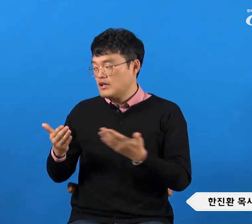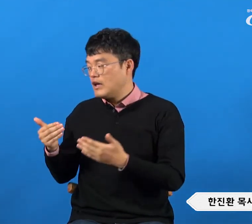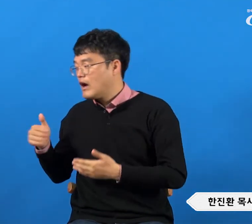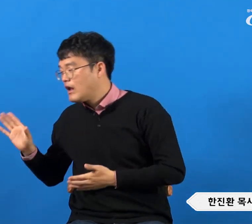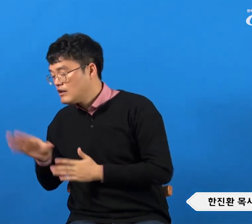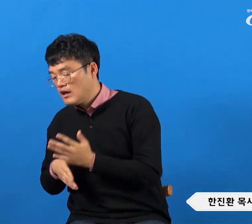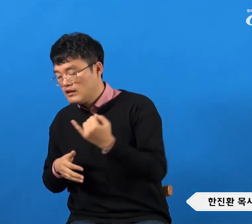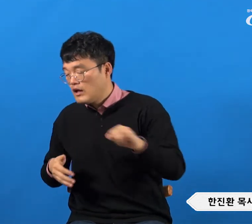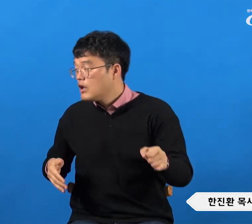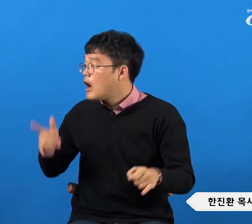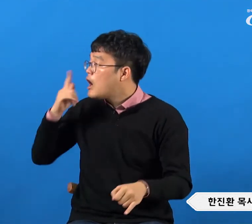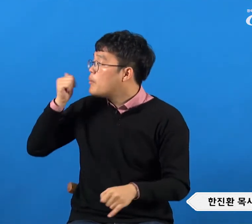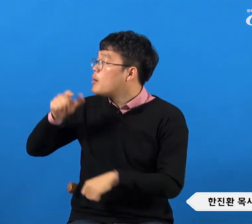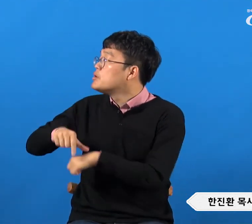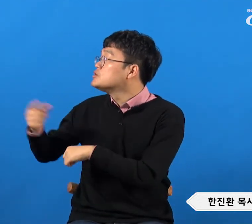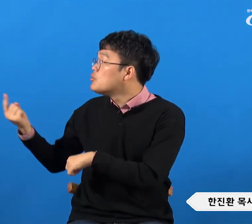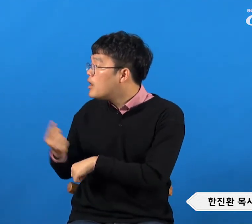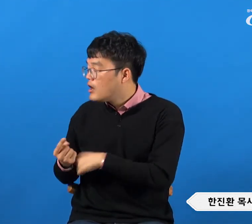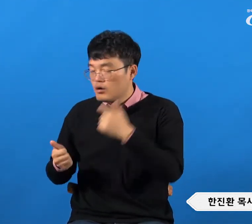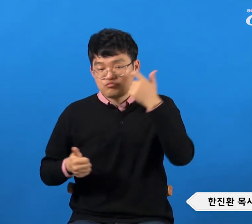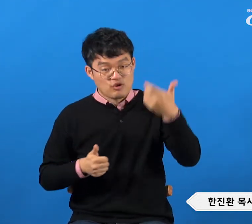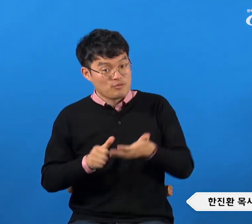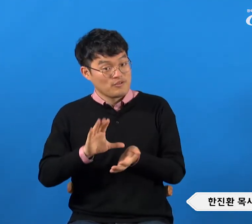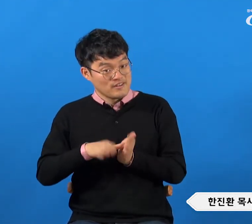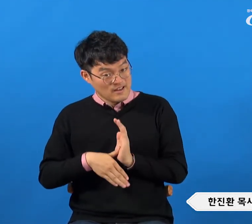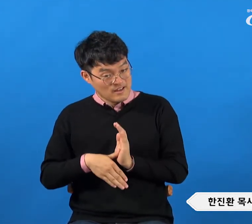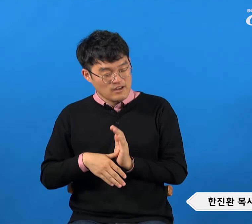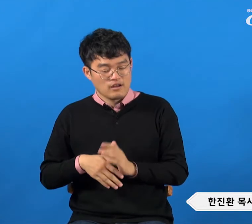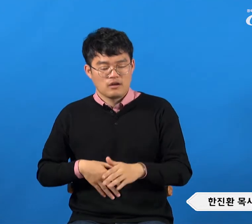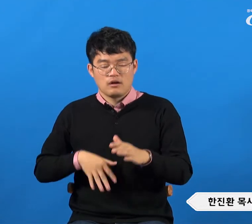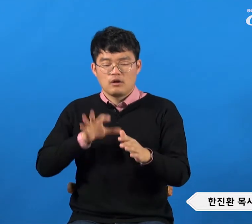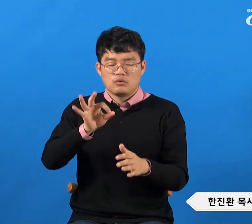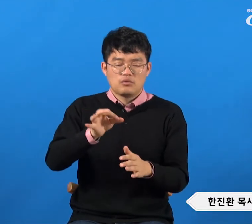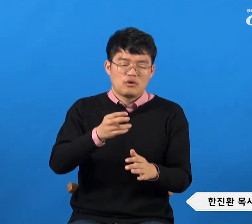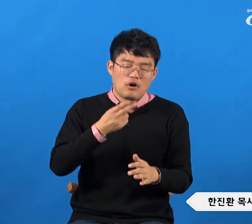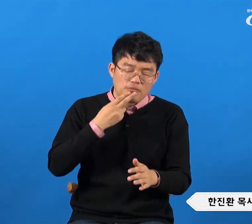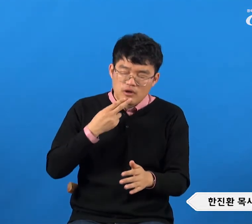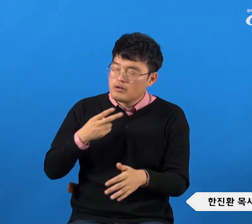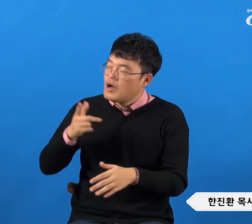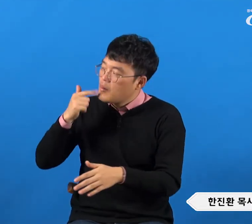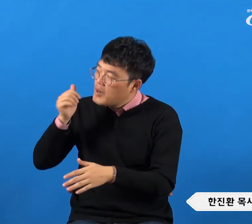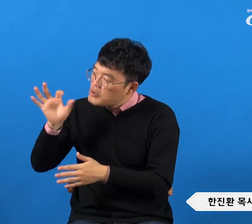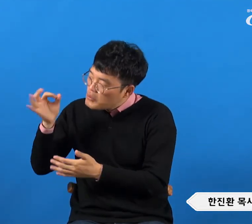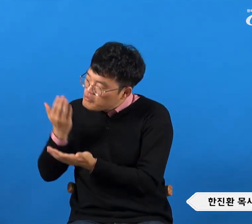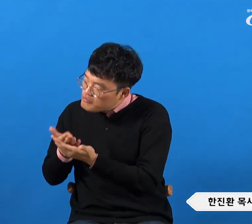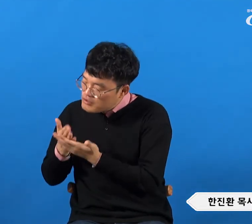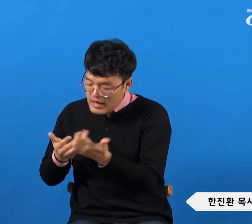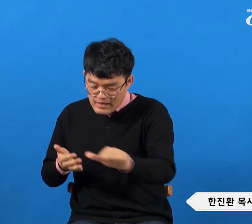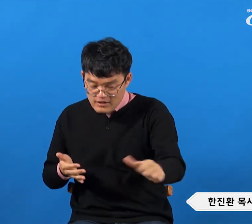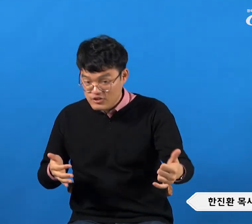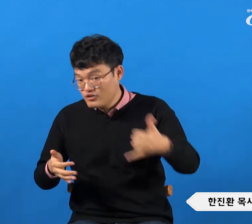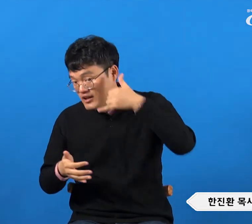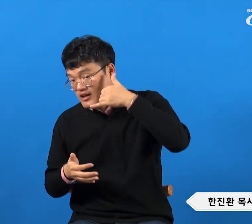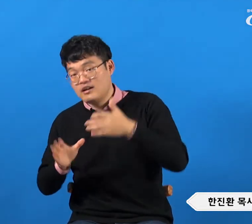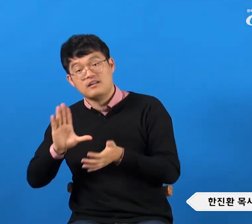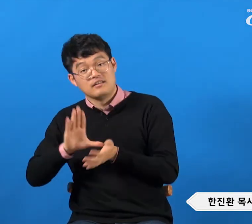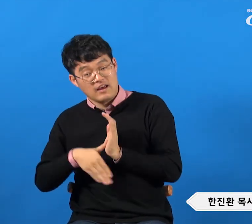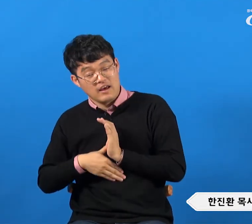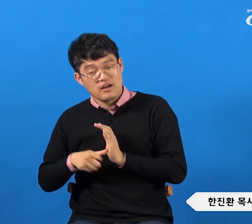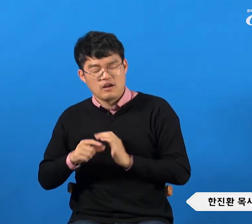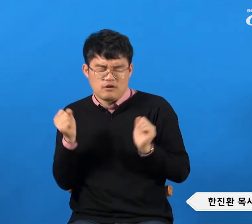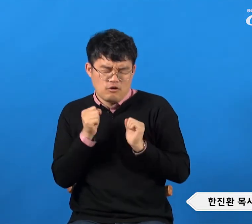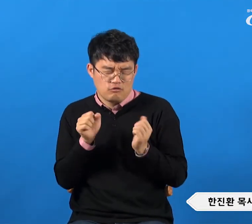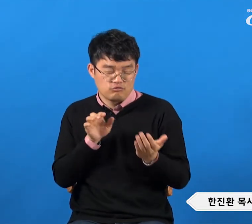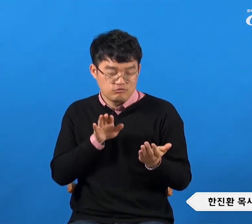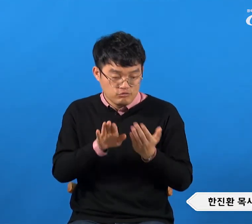때, 용돈이 떨어졌다고 미안해하는 말투로 아들이 전화를 걸어올 때, 겨울이 지난 어느 날 처음으로